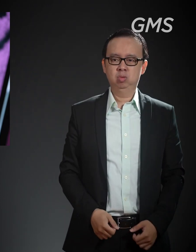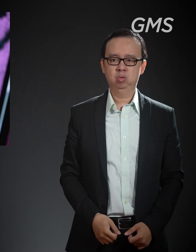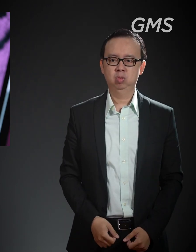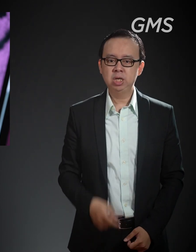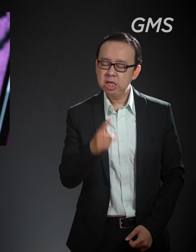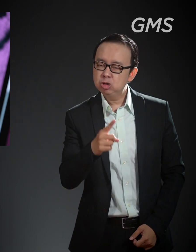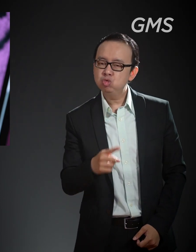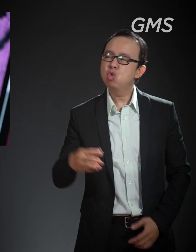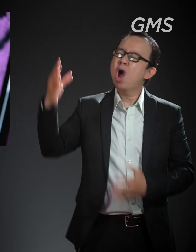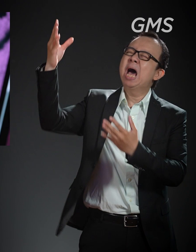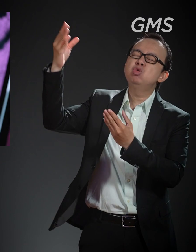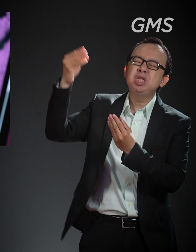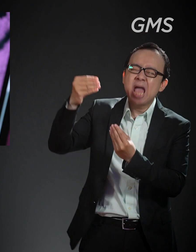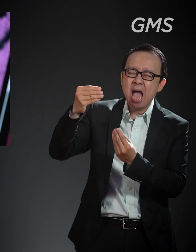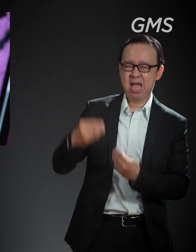karunia.